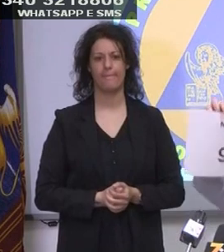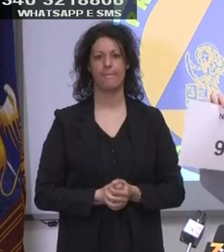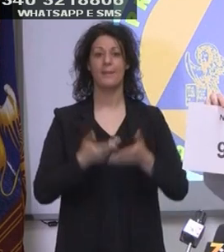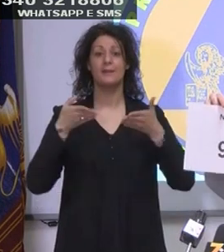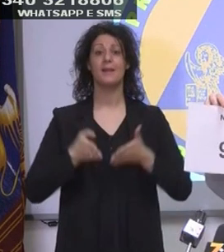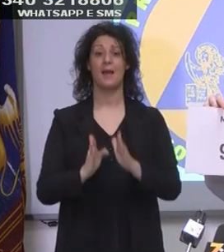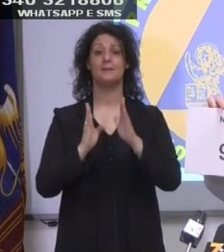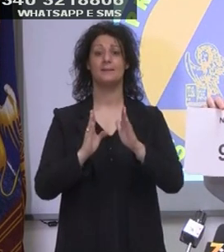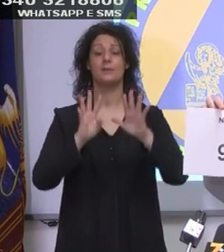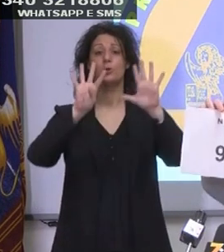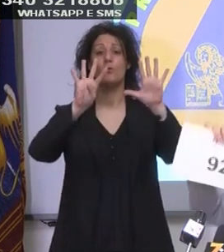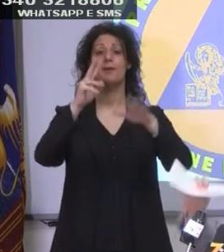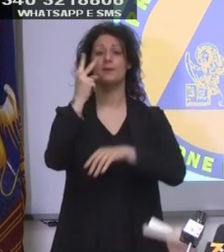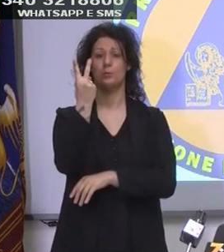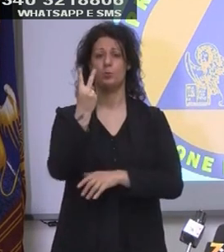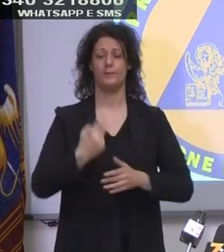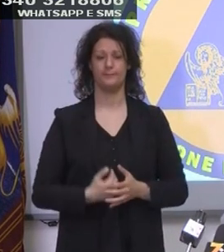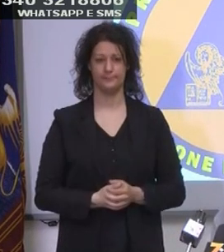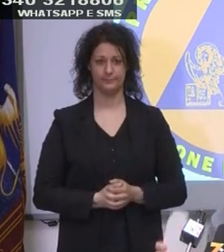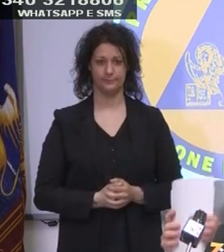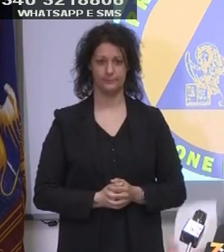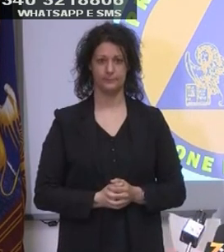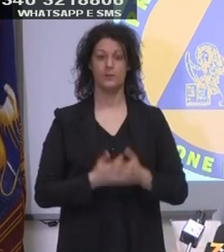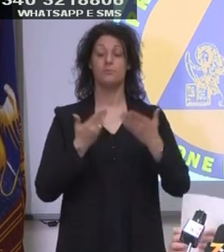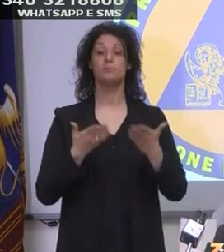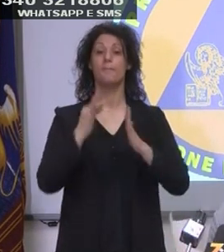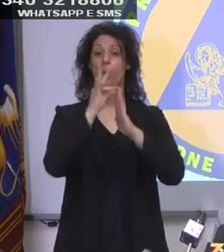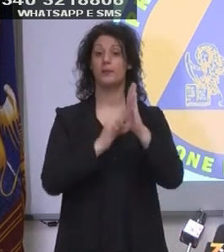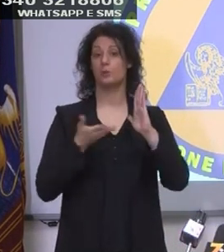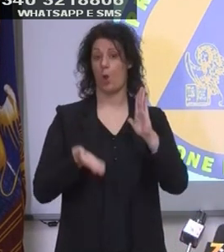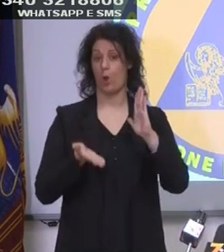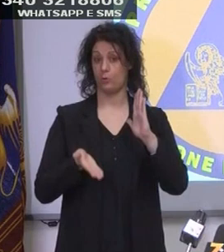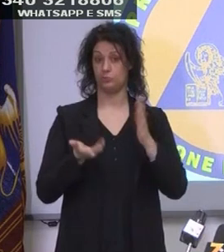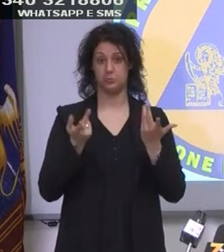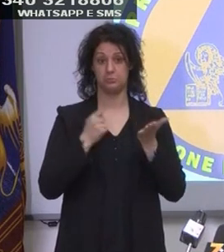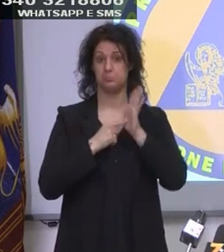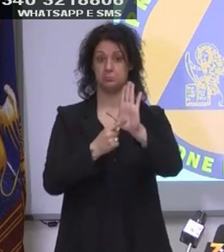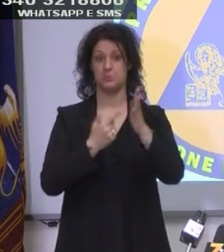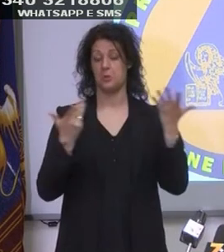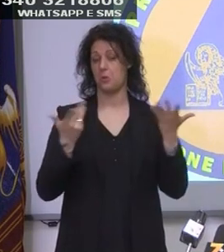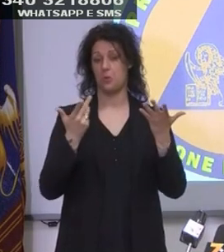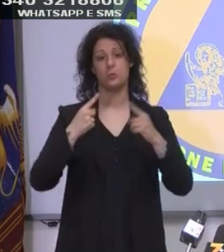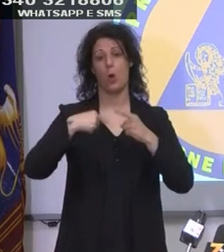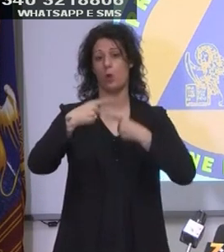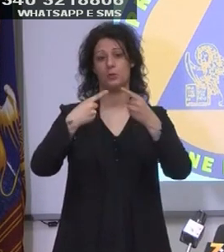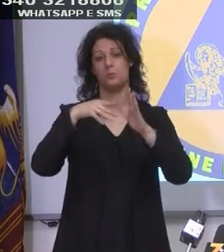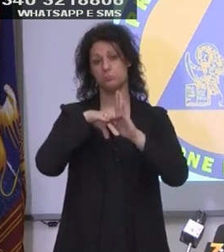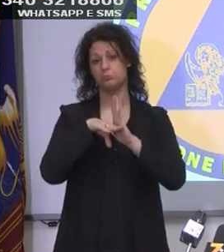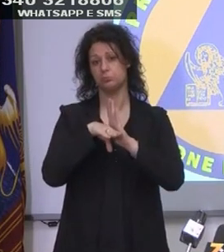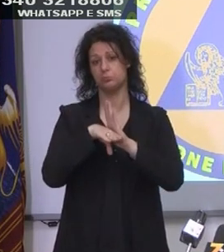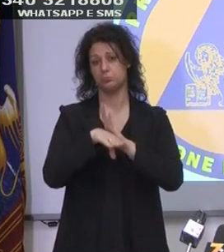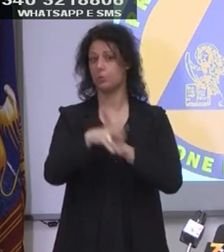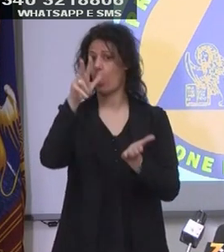I nati sono 92. Questo bollettino di oggi, come vedete, il trend è in calo, si conferma in